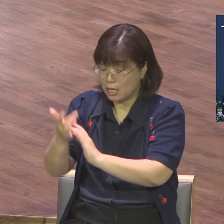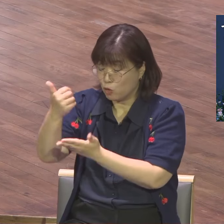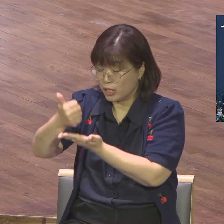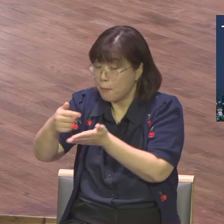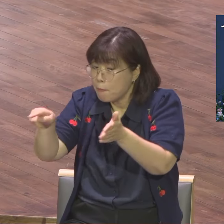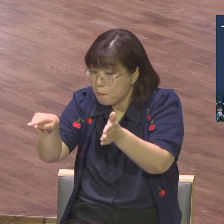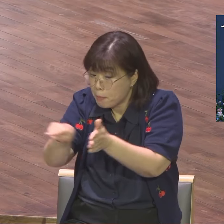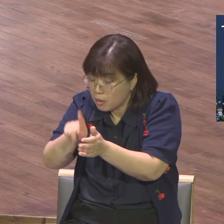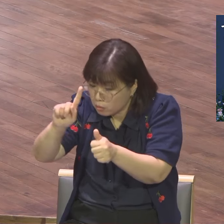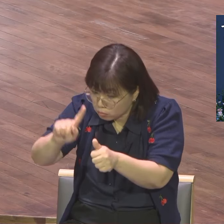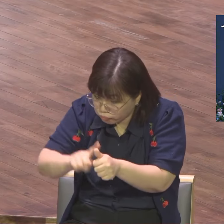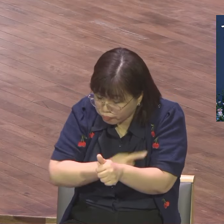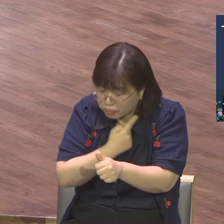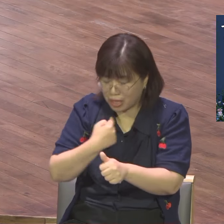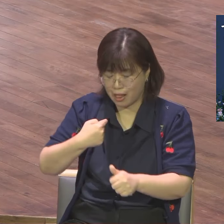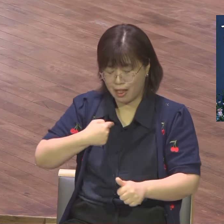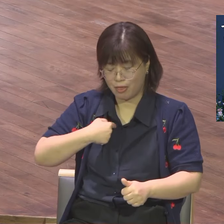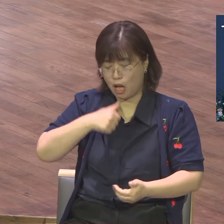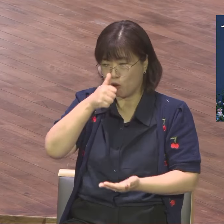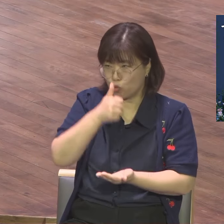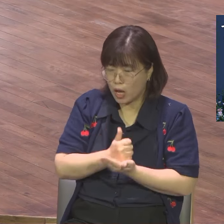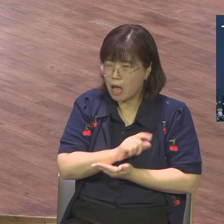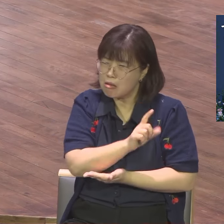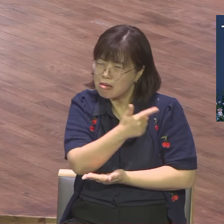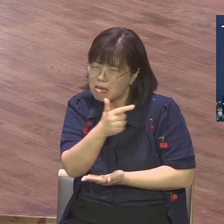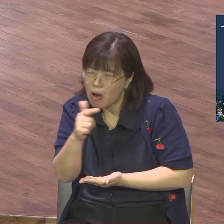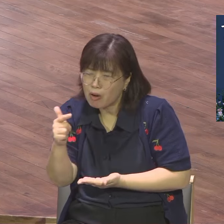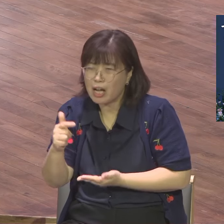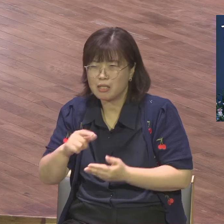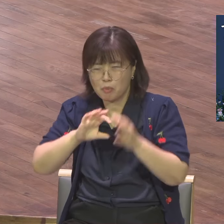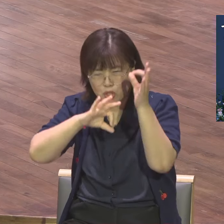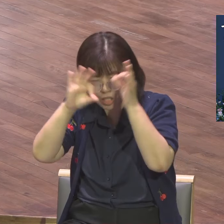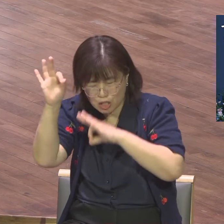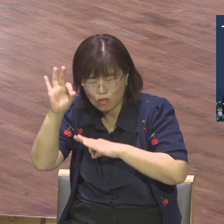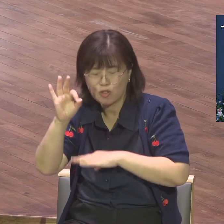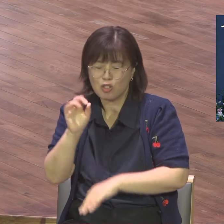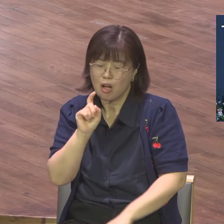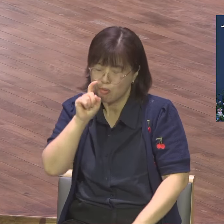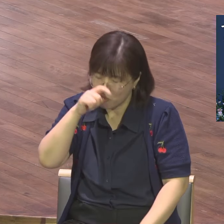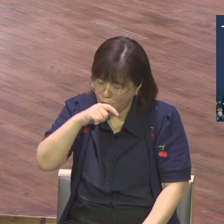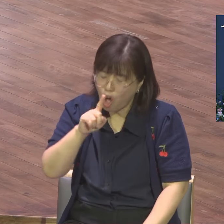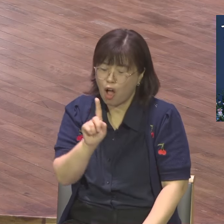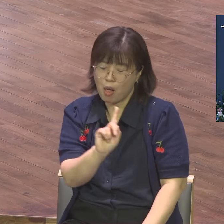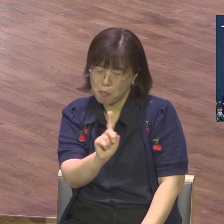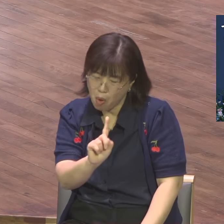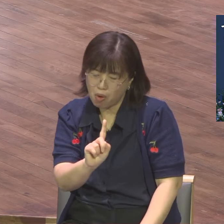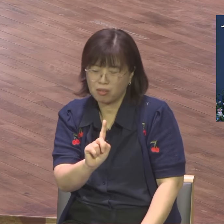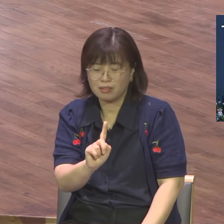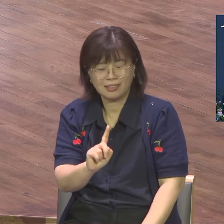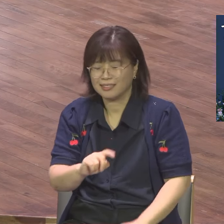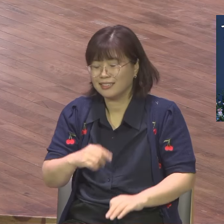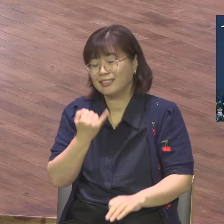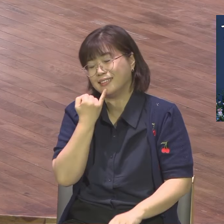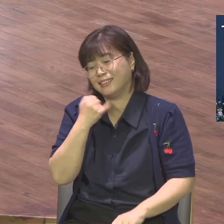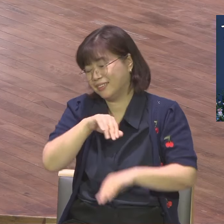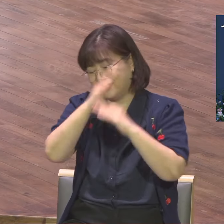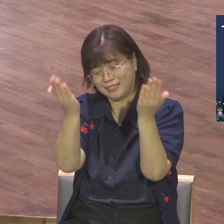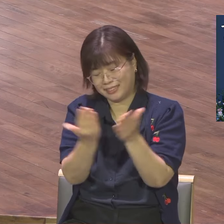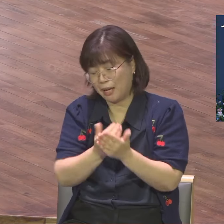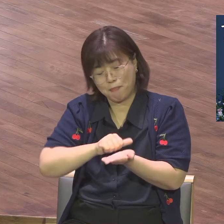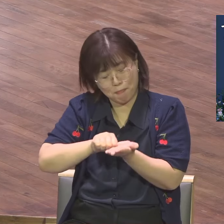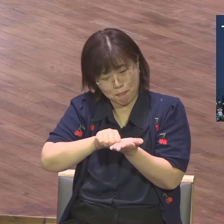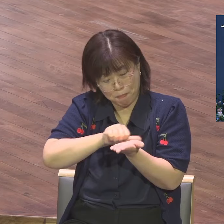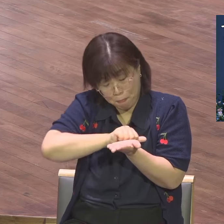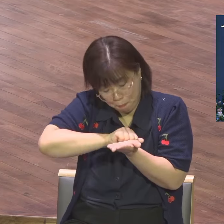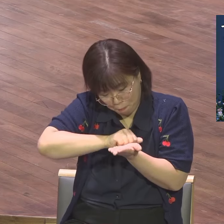바랍니다. 그리스도의 사랑이 너무 크길래 그 사랑을 너무 내가 느끼기 때문에 다 용서할 수 있고 그래서